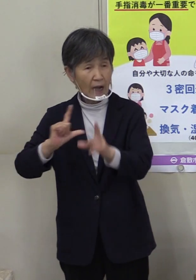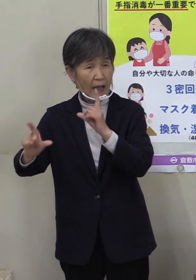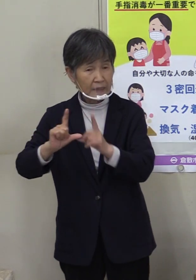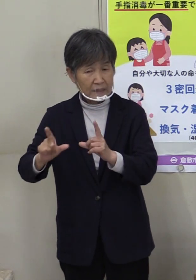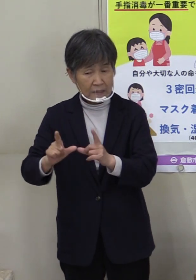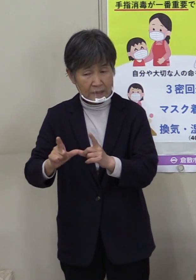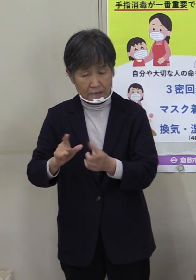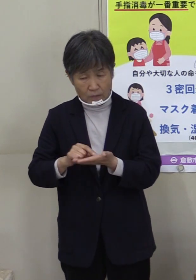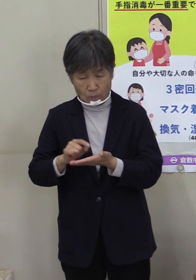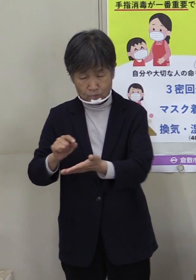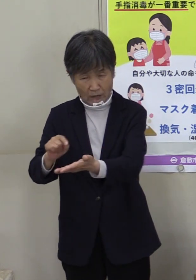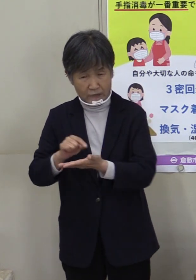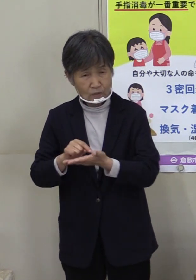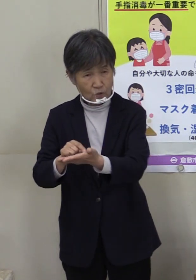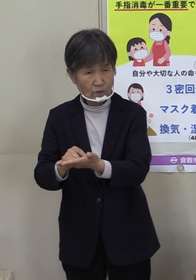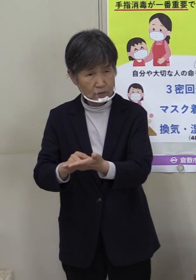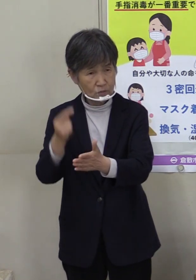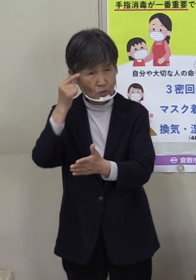考えられるのではないかと。